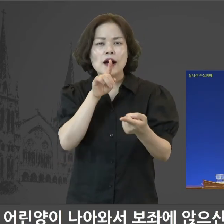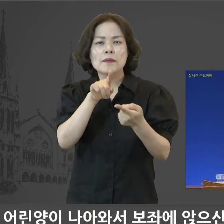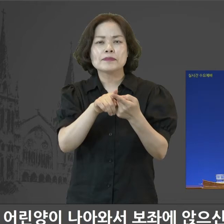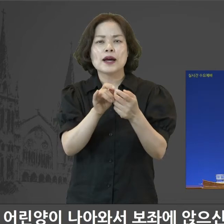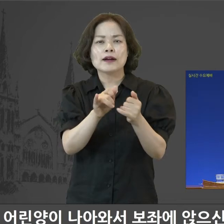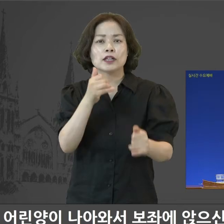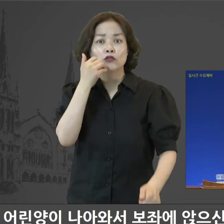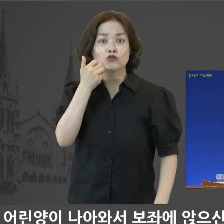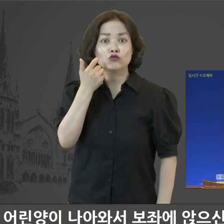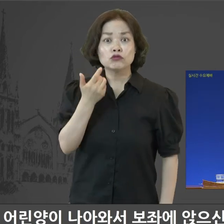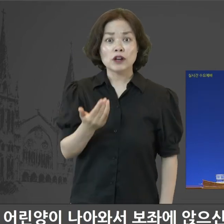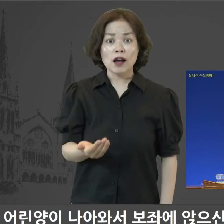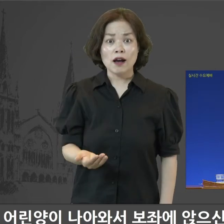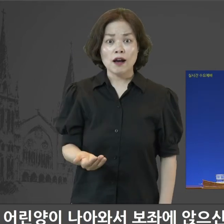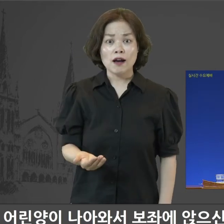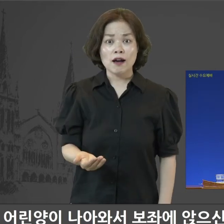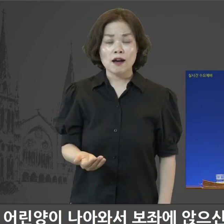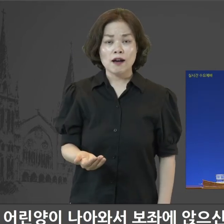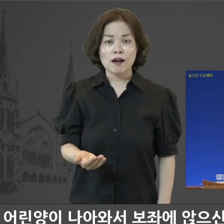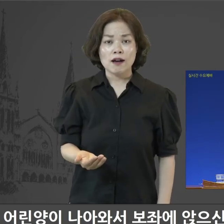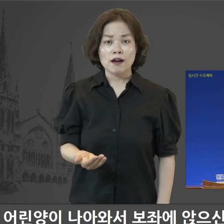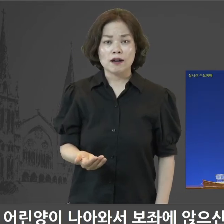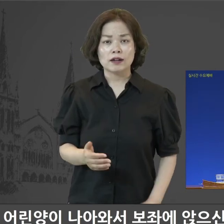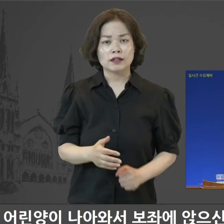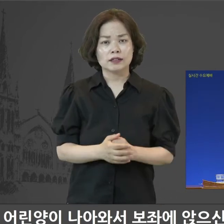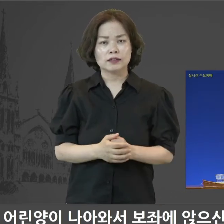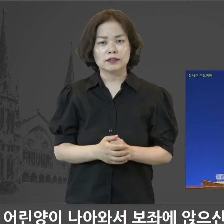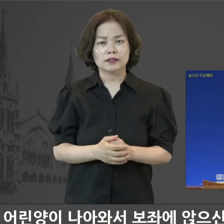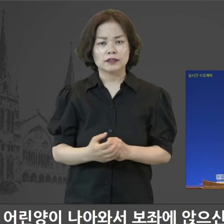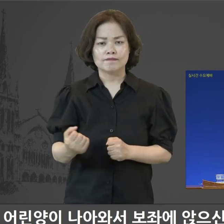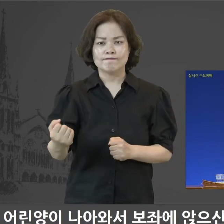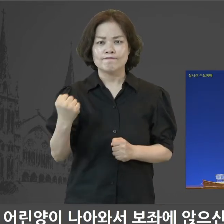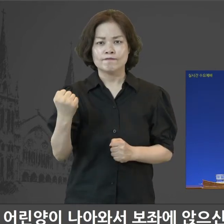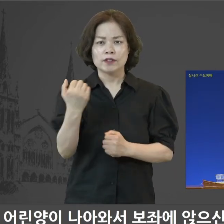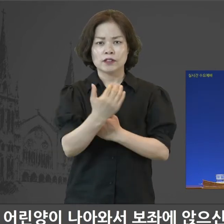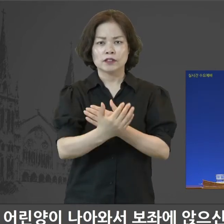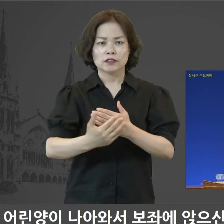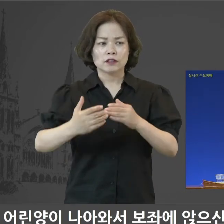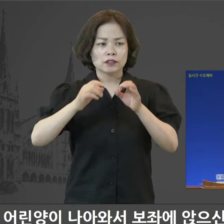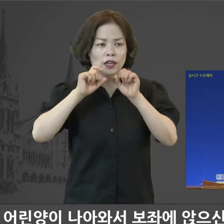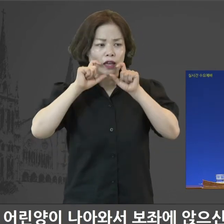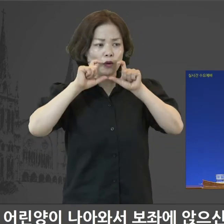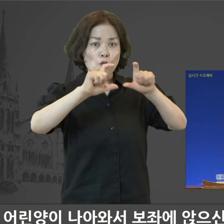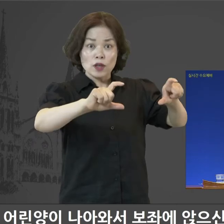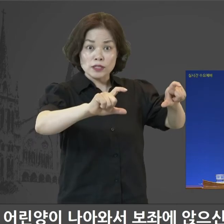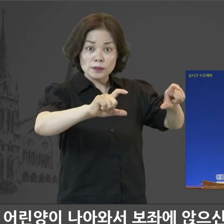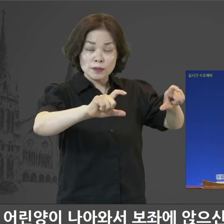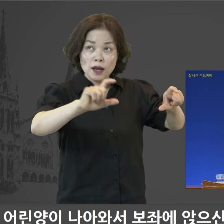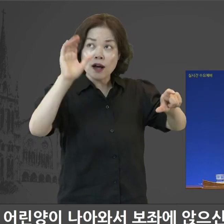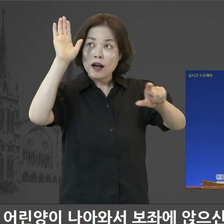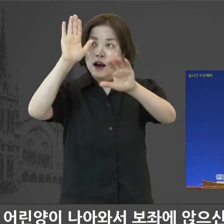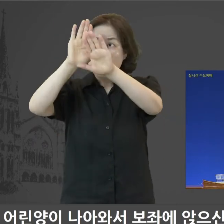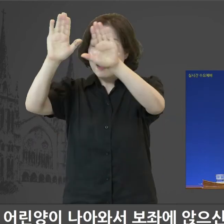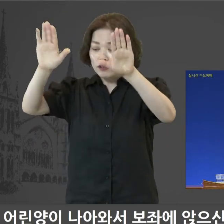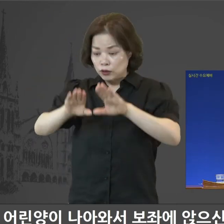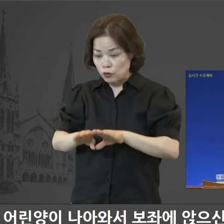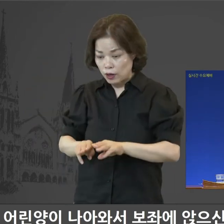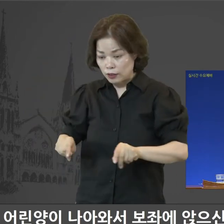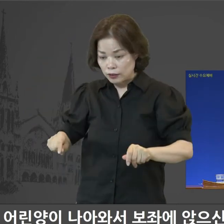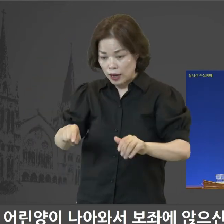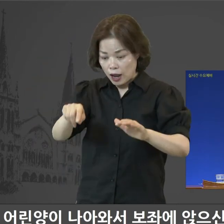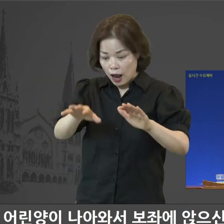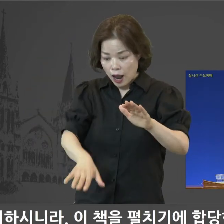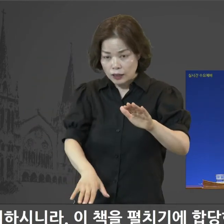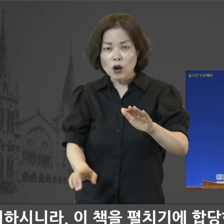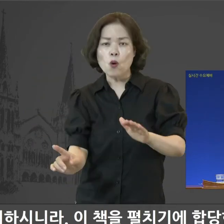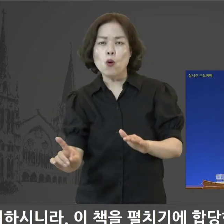자가 누구냐 하는 이 힘이 강력한 천사의 외침에 하늘과 땅과 땅